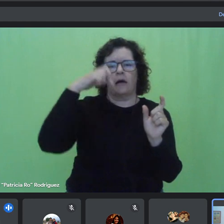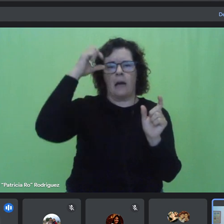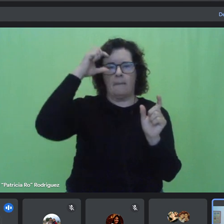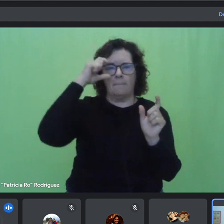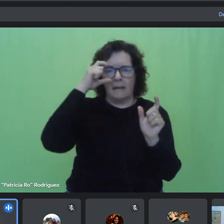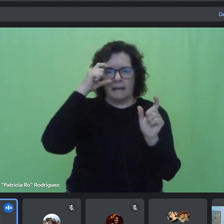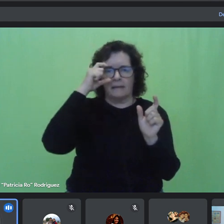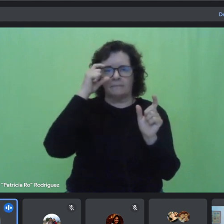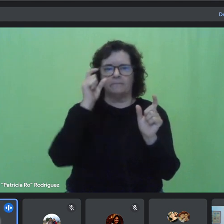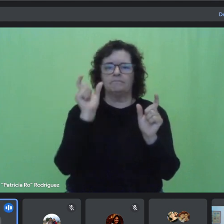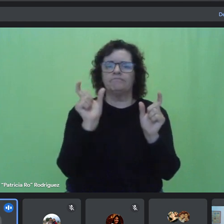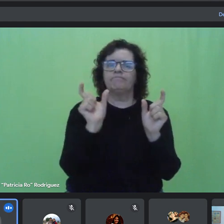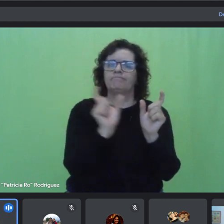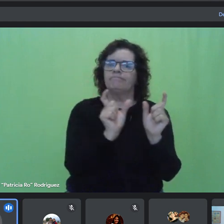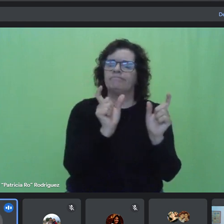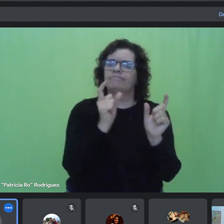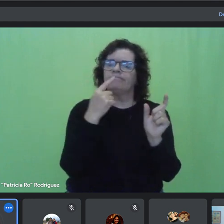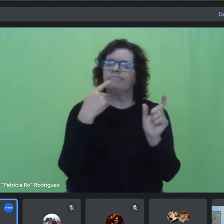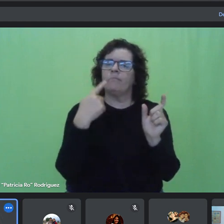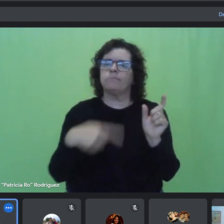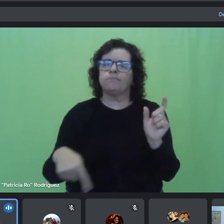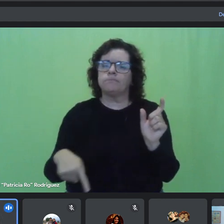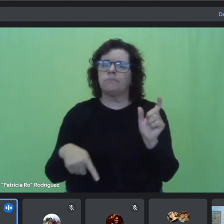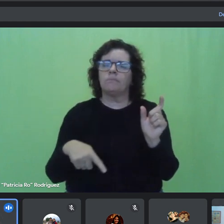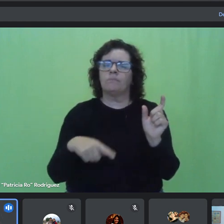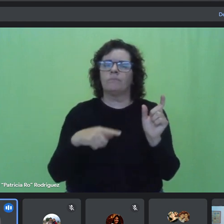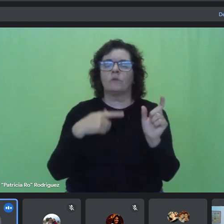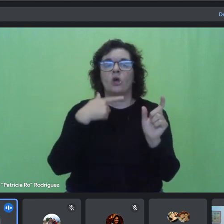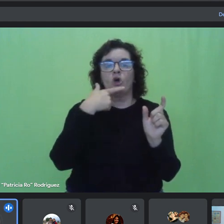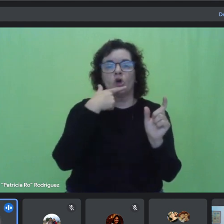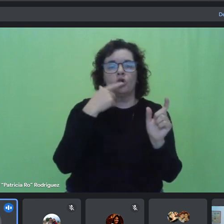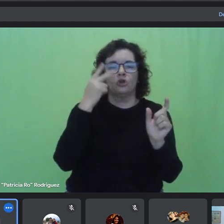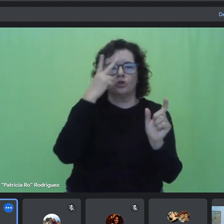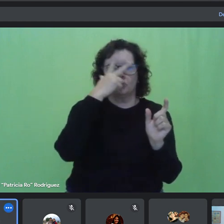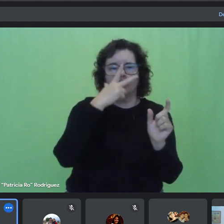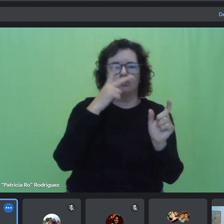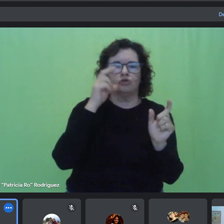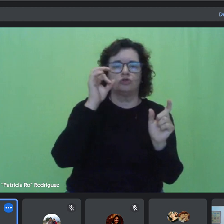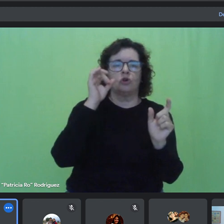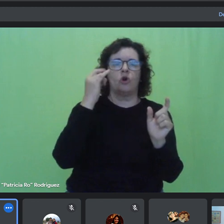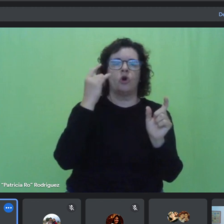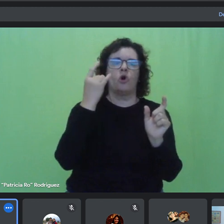Yo al to, digamos, le puse para, que es una preposición.